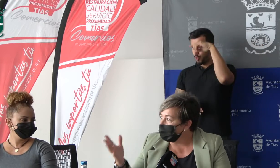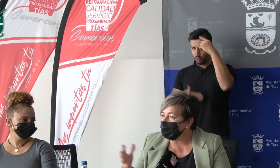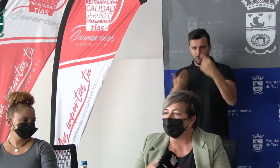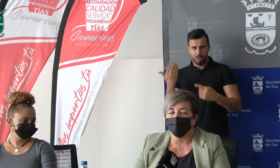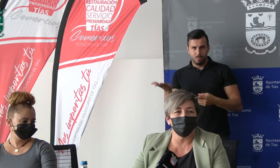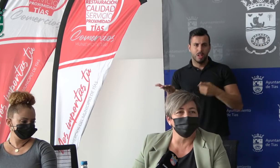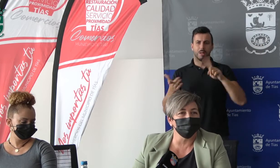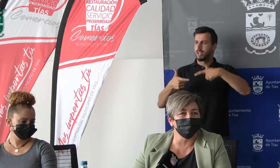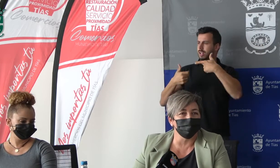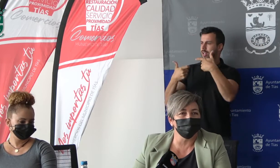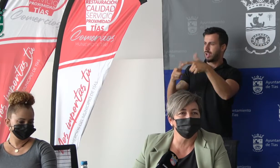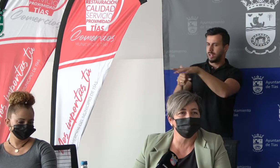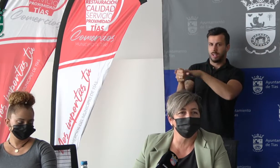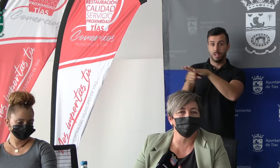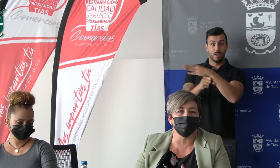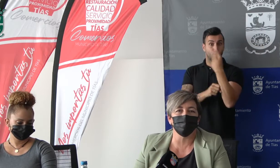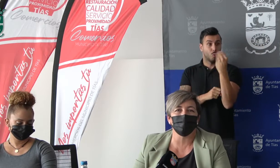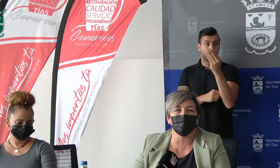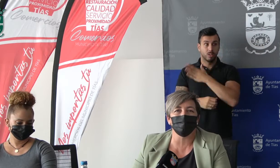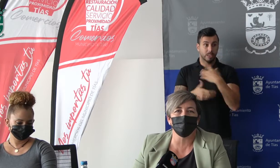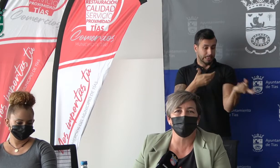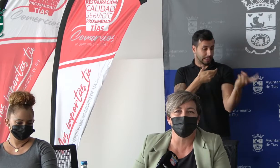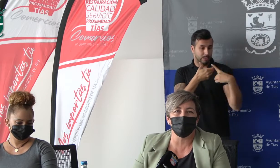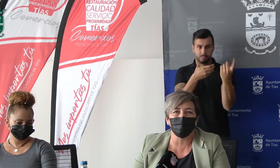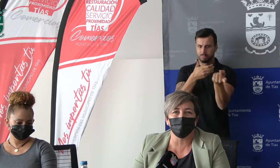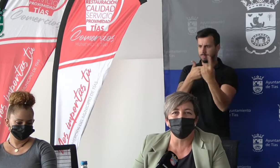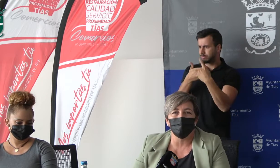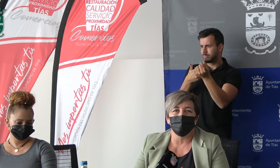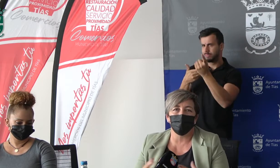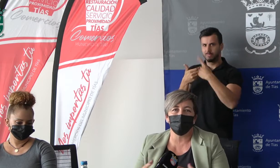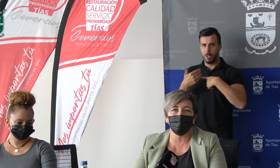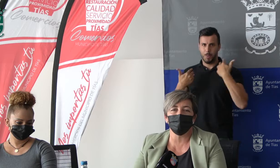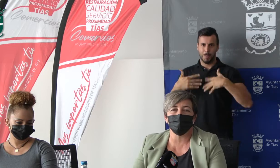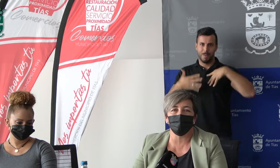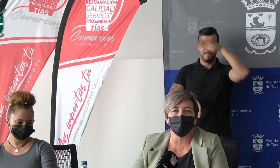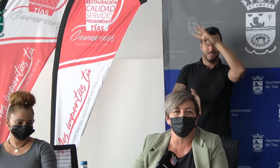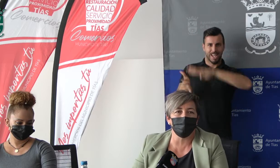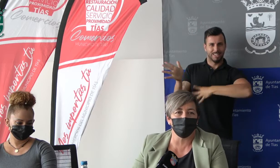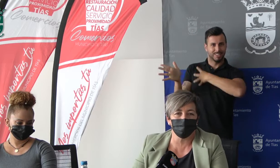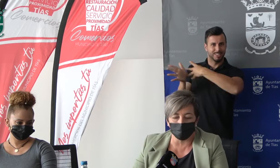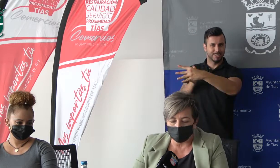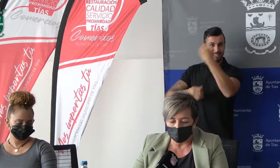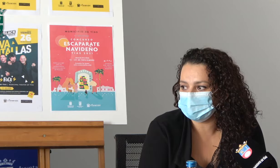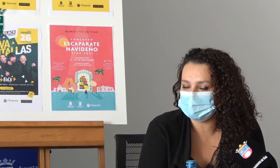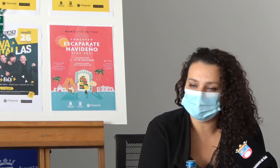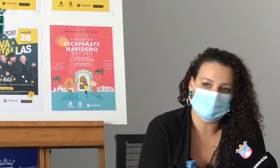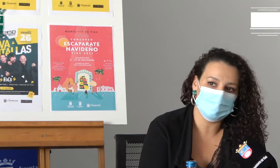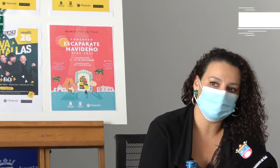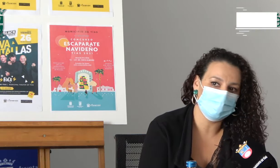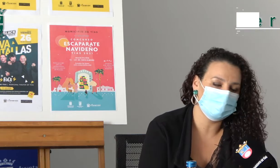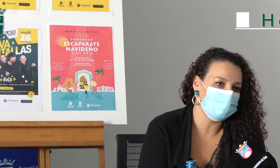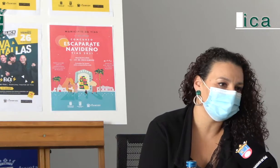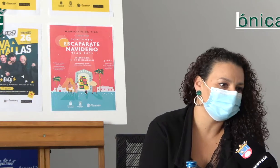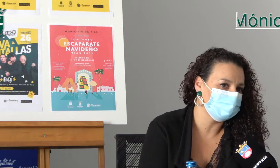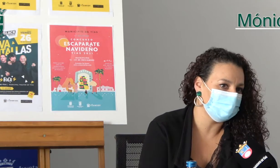como juventud y el resto que quiera participar, pues tendremos una gran variedad de agenda navideña que podemos ofrecer. El colectivo de las